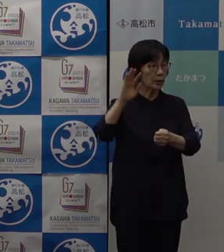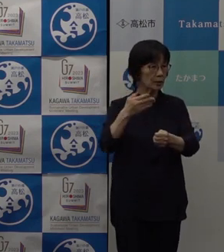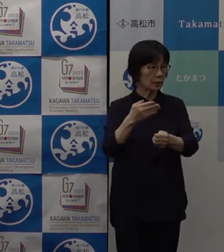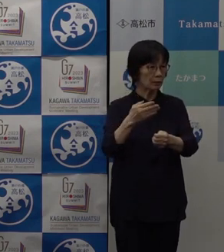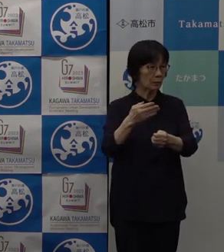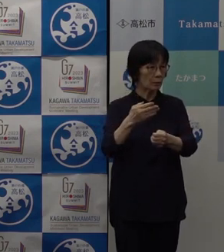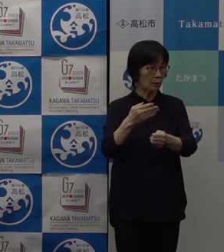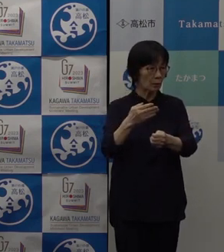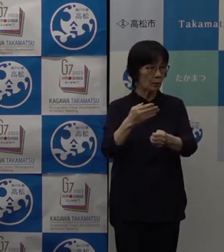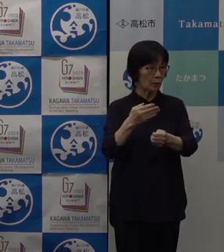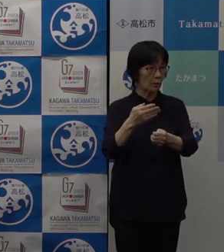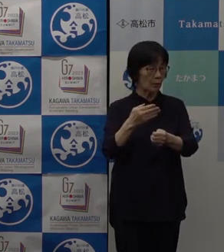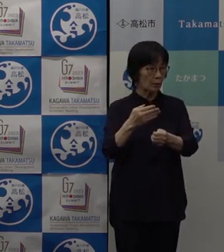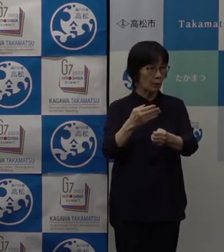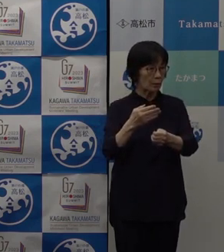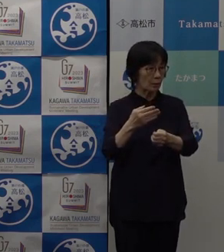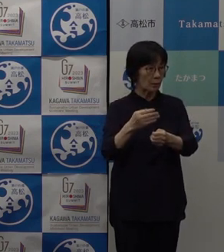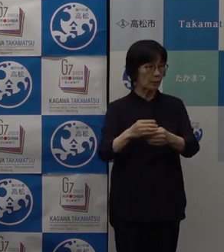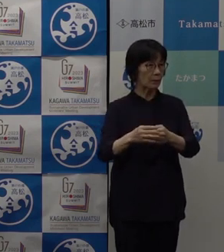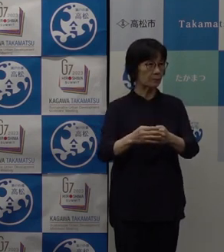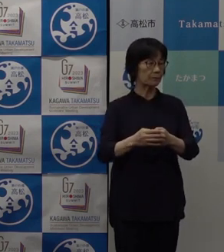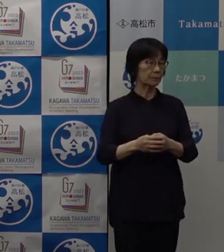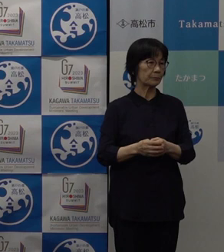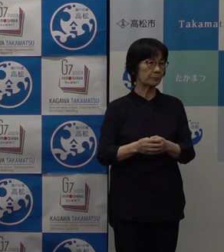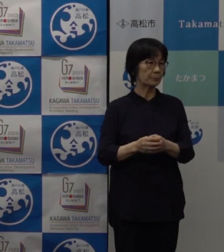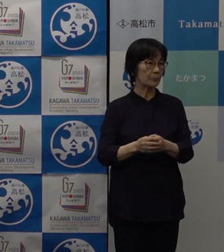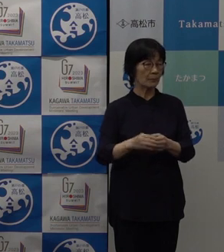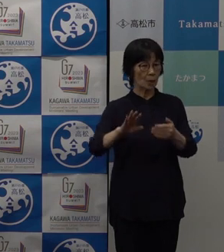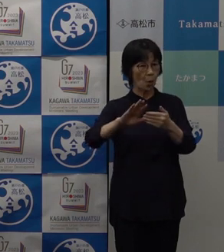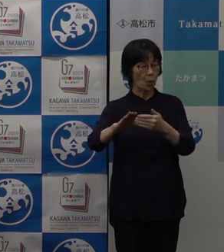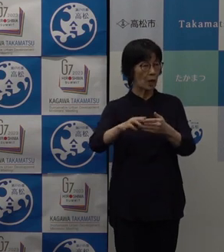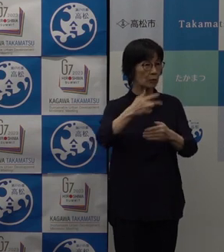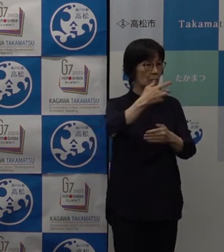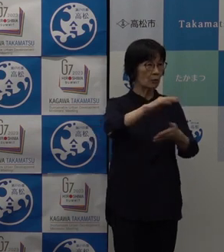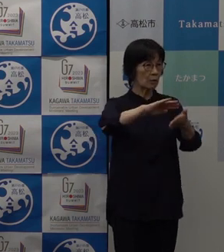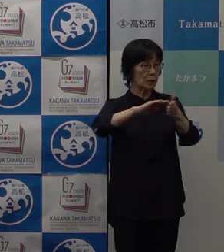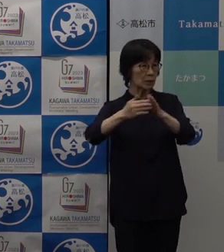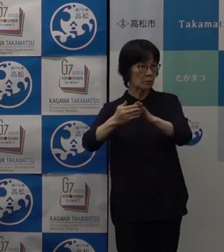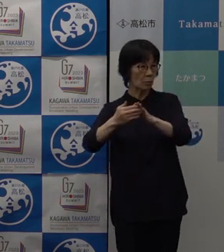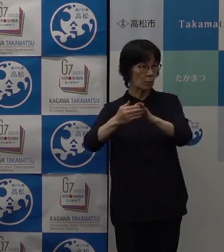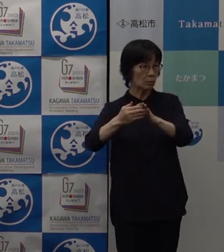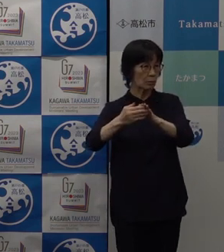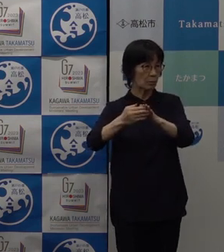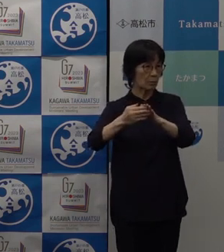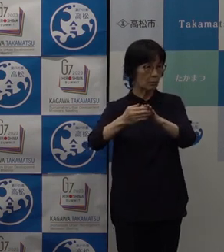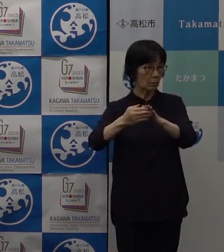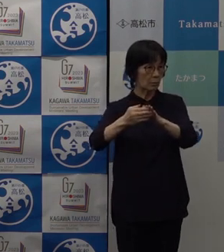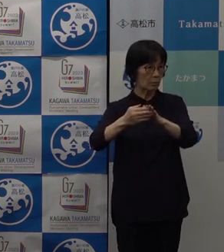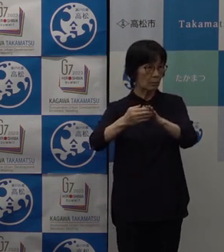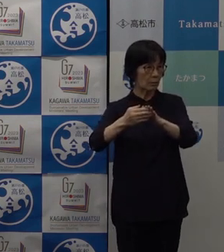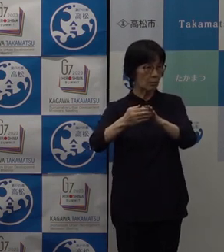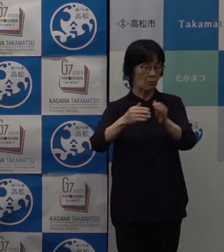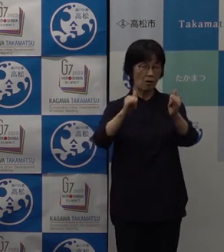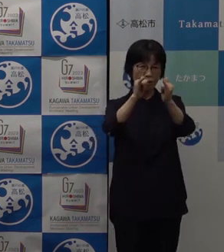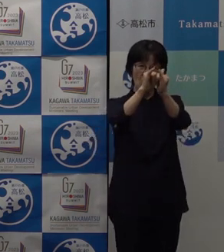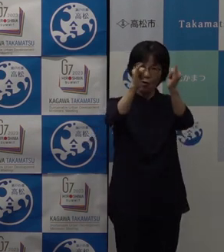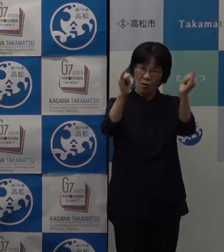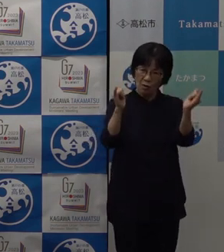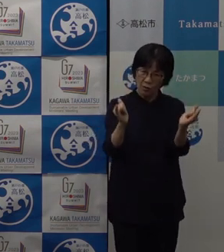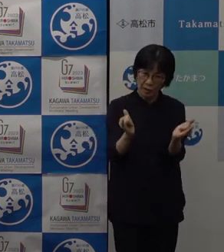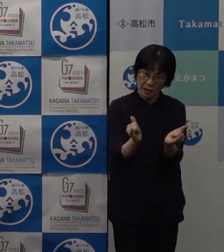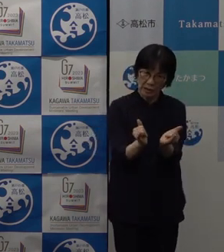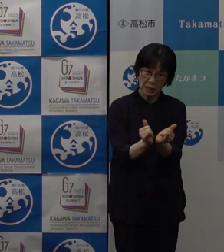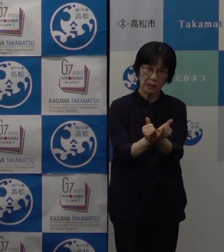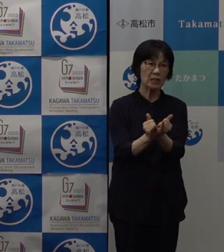生まで無償化されたというところについて、まあ、他の市長と差別化して、人口をもうちょっと増やしてい